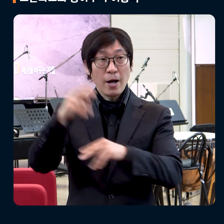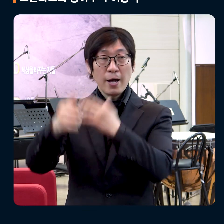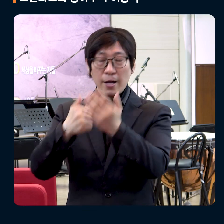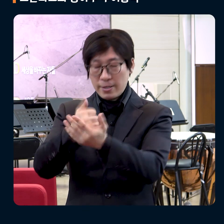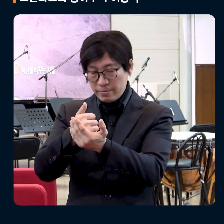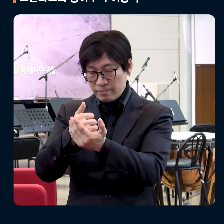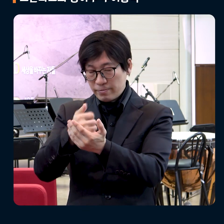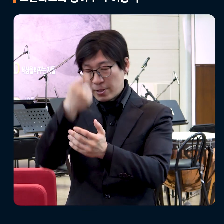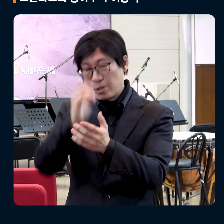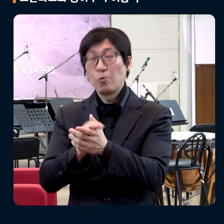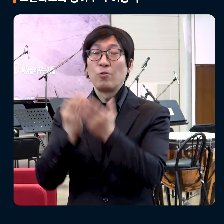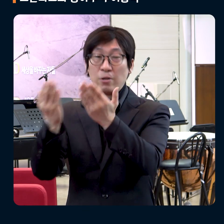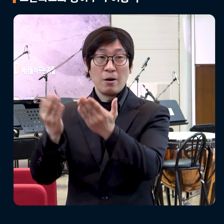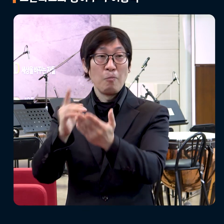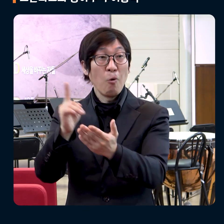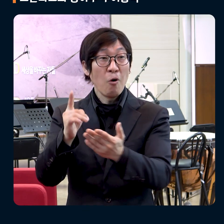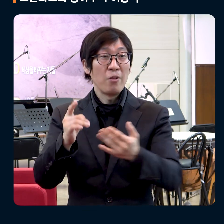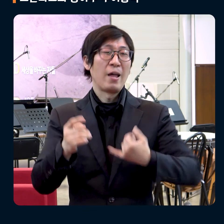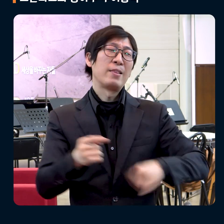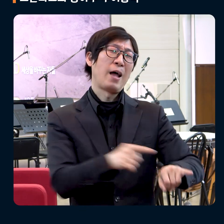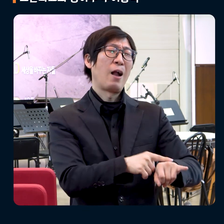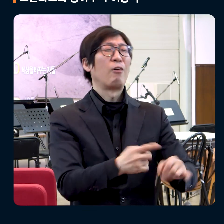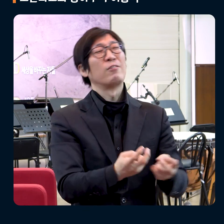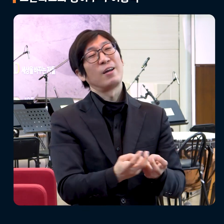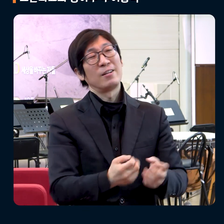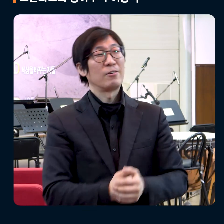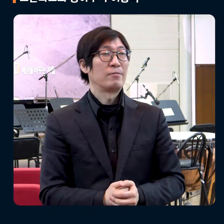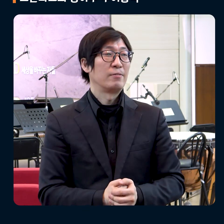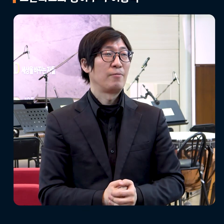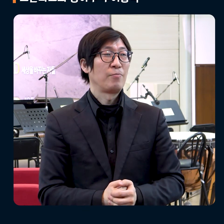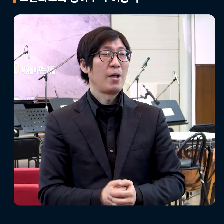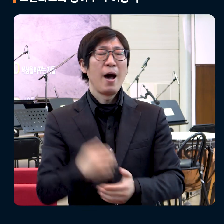하나님 우리 딸 어떻게 해요?